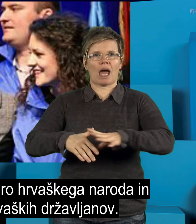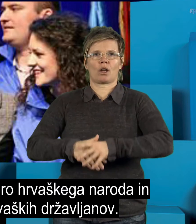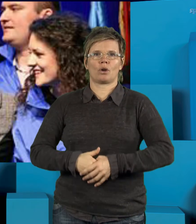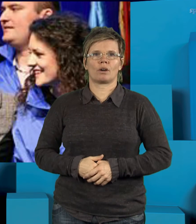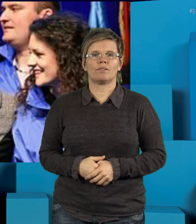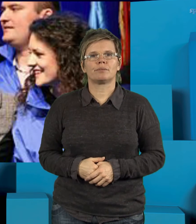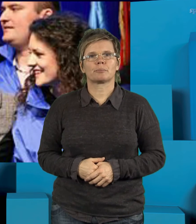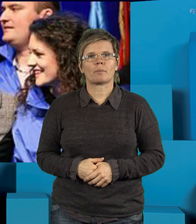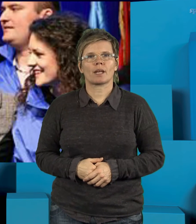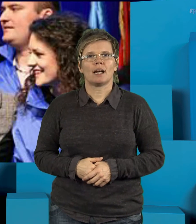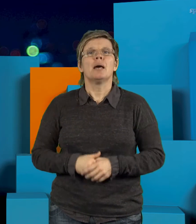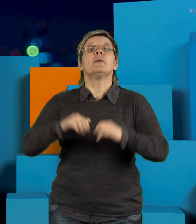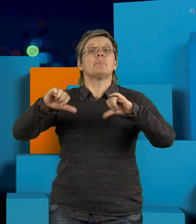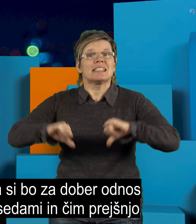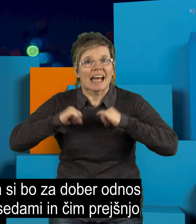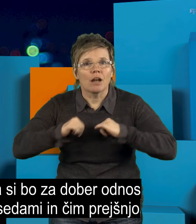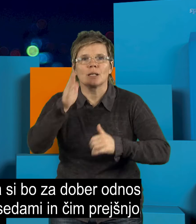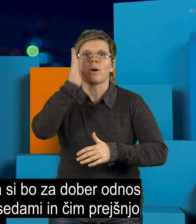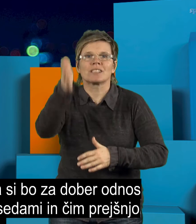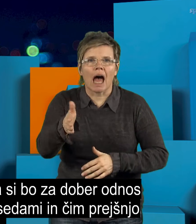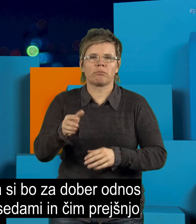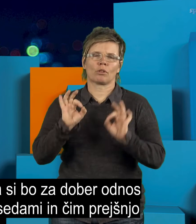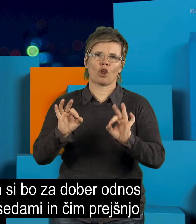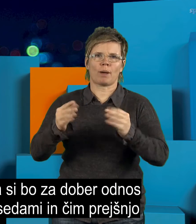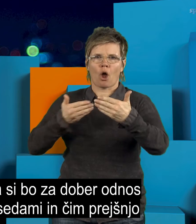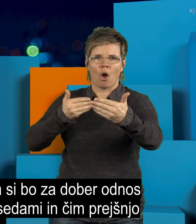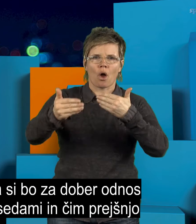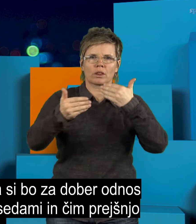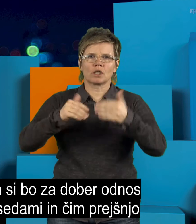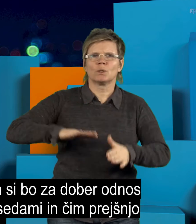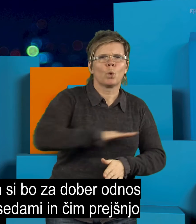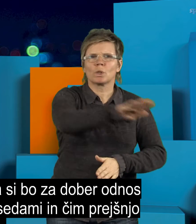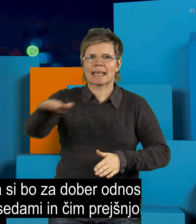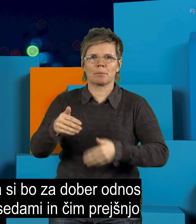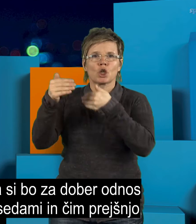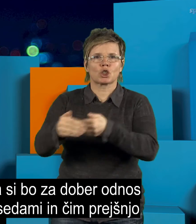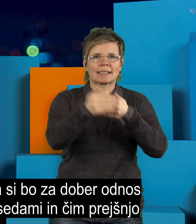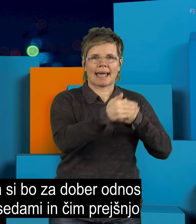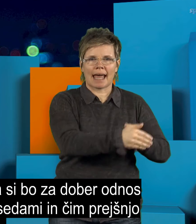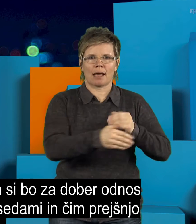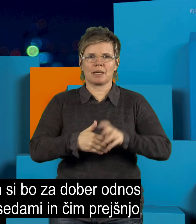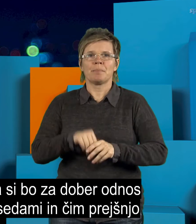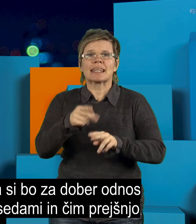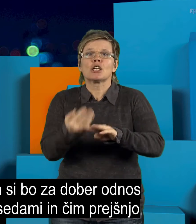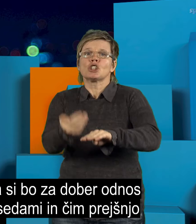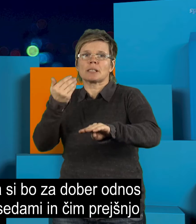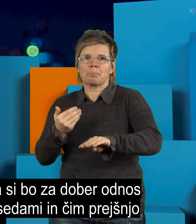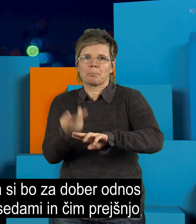Prizadevala si bo za dober odnos z vsemi sosedami, in čimprejšnjo razrešitev vseh